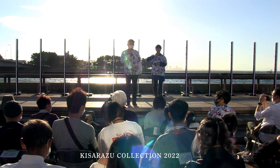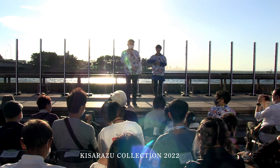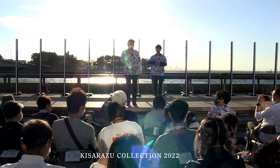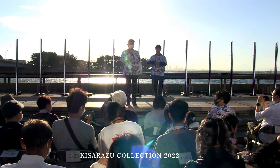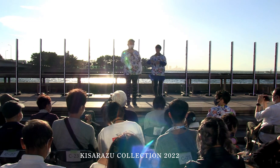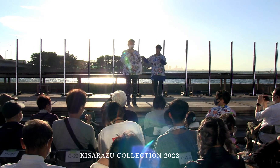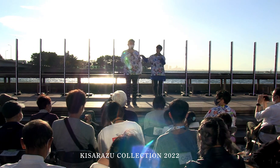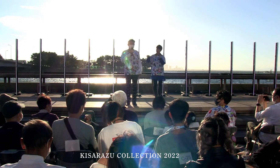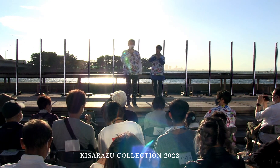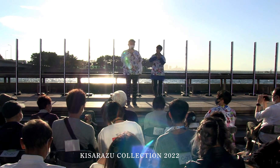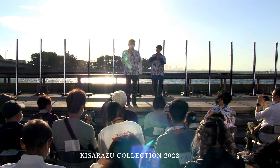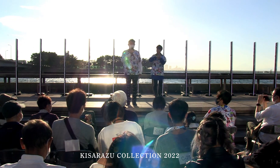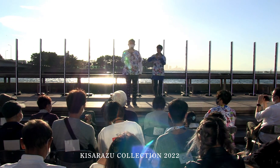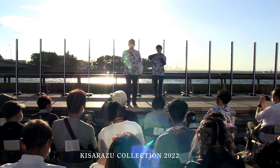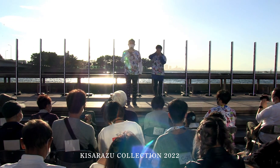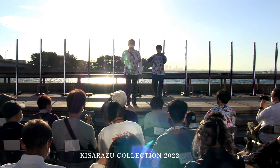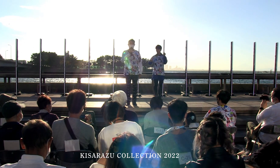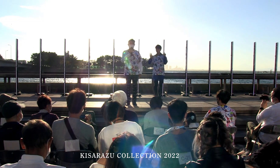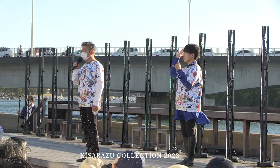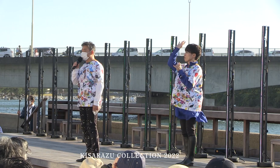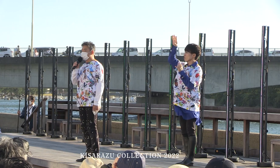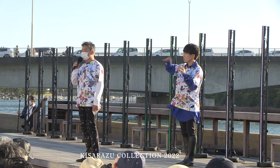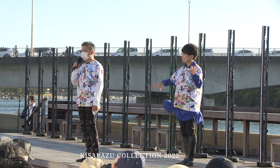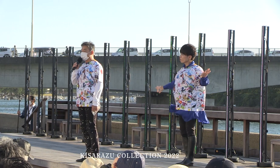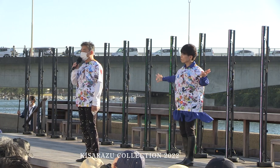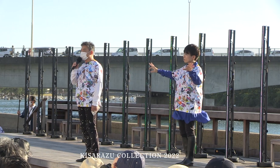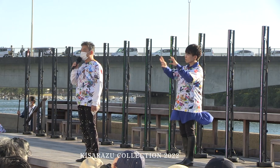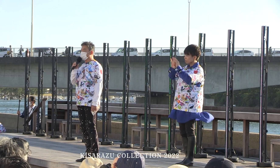これまでの歴史とこれからをつなげる年ということで、